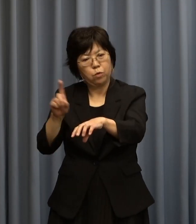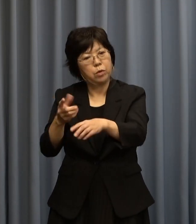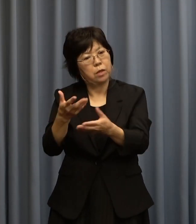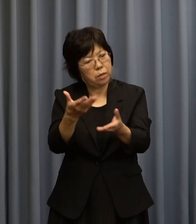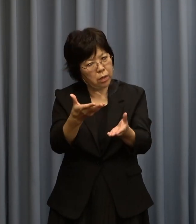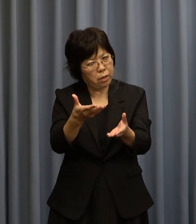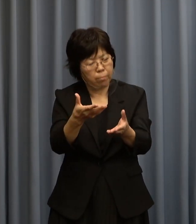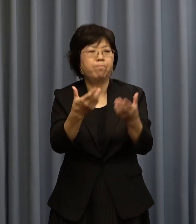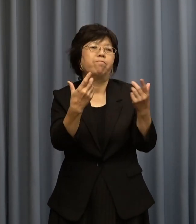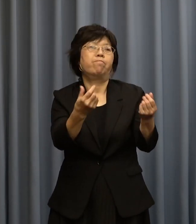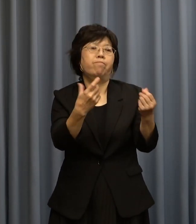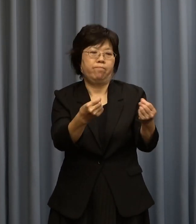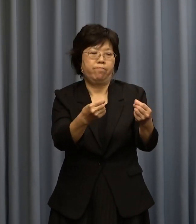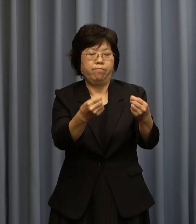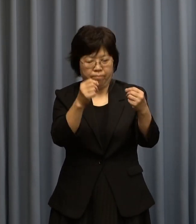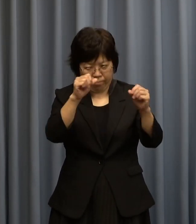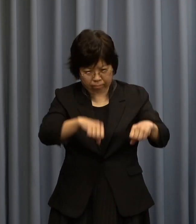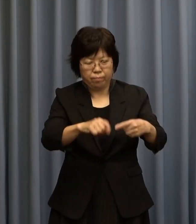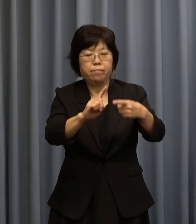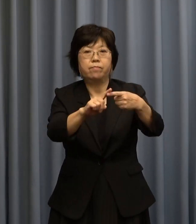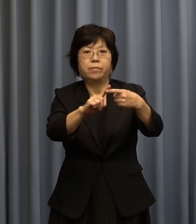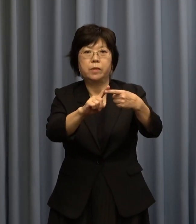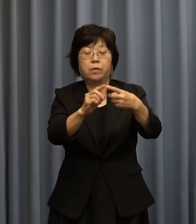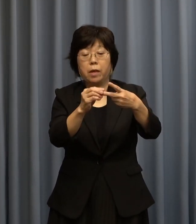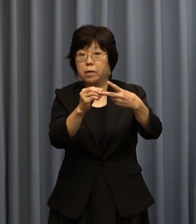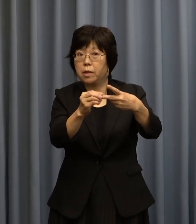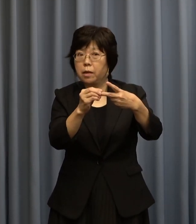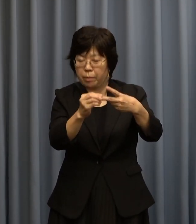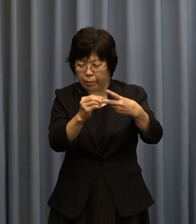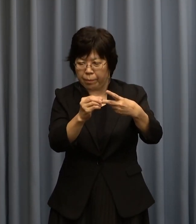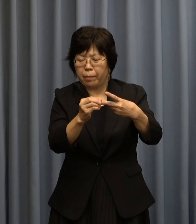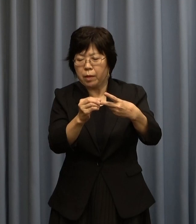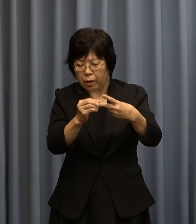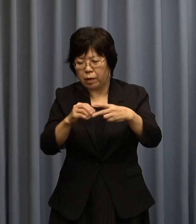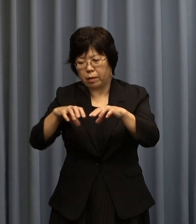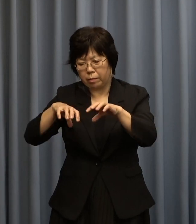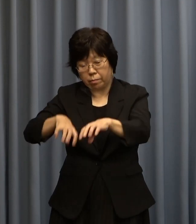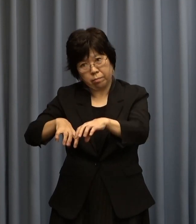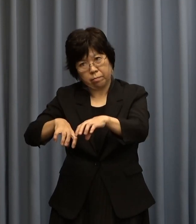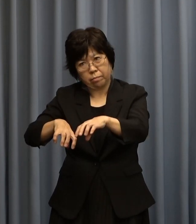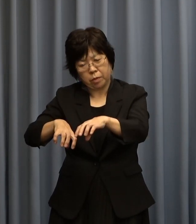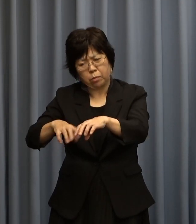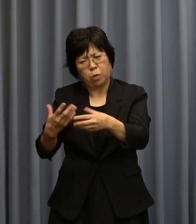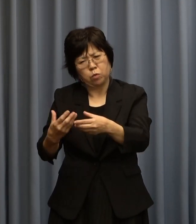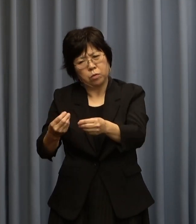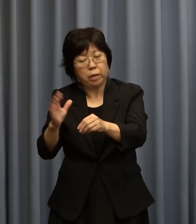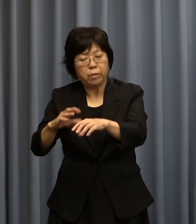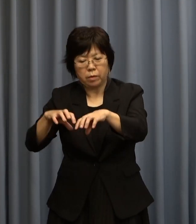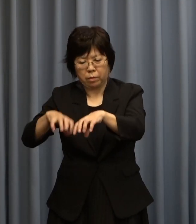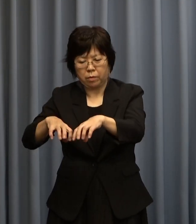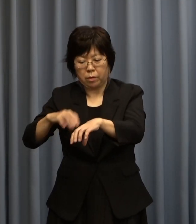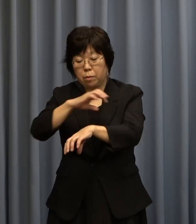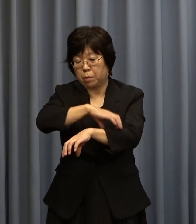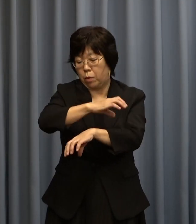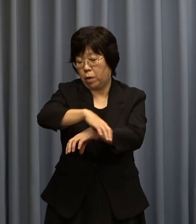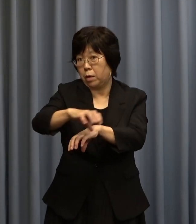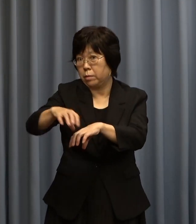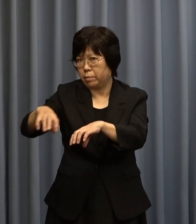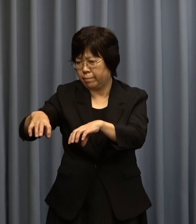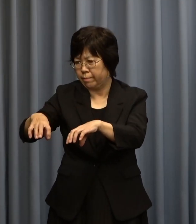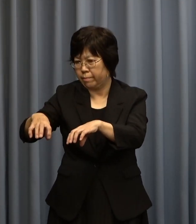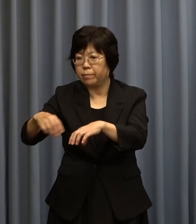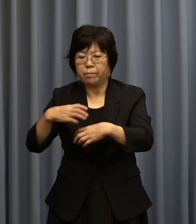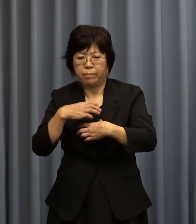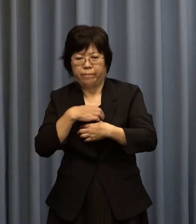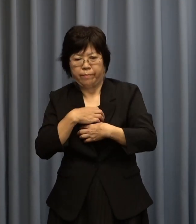については3市に限定することなく、今の状況を見ていると、いわゆるワーニングというんでしょうか、警告